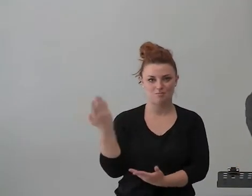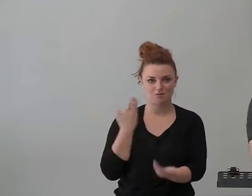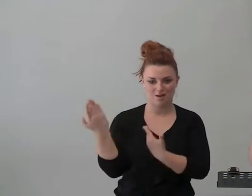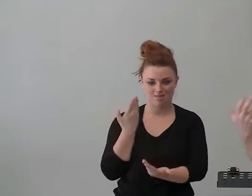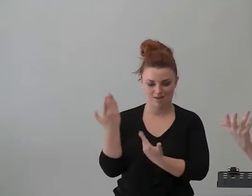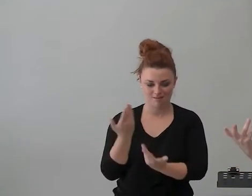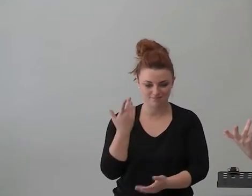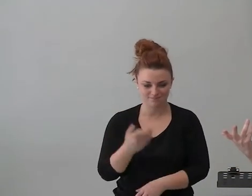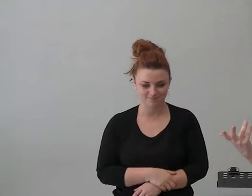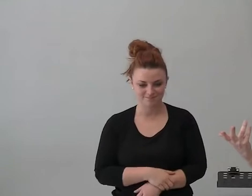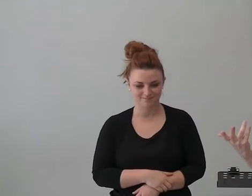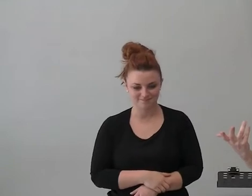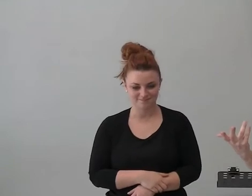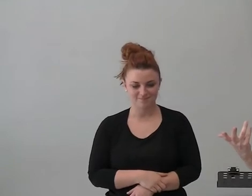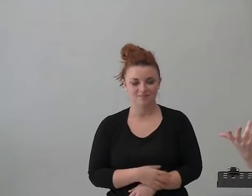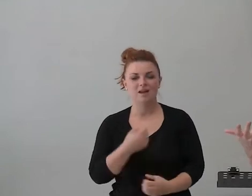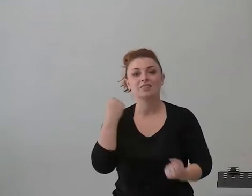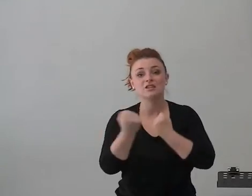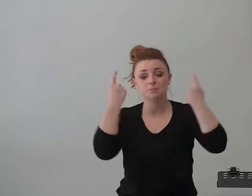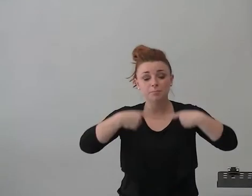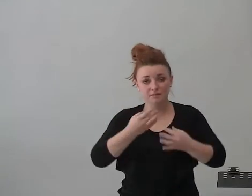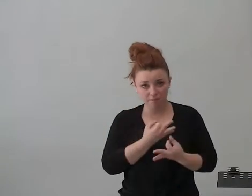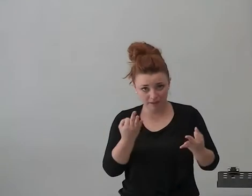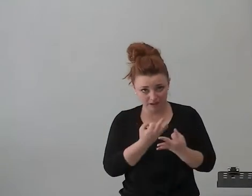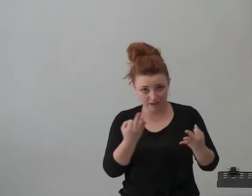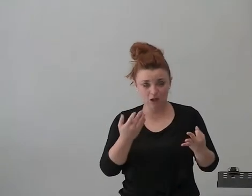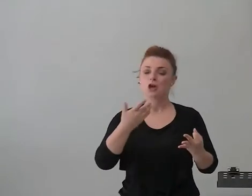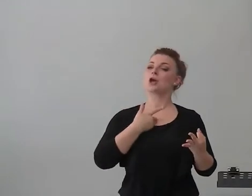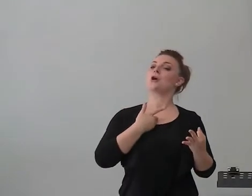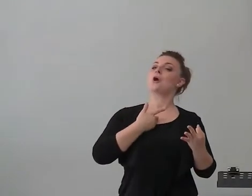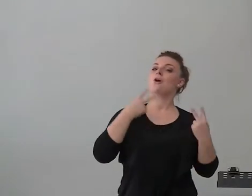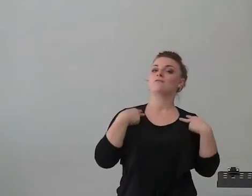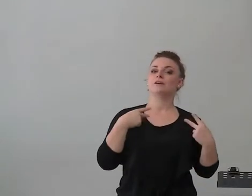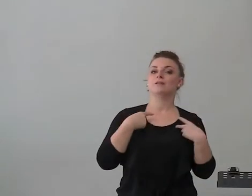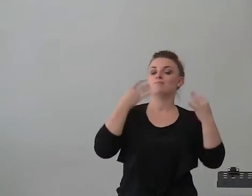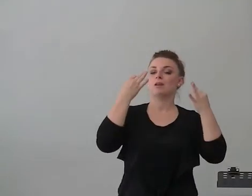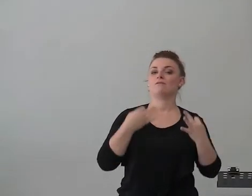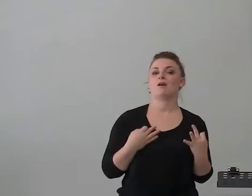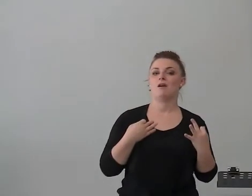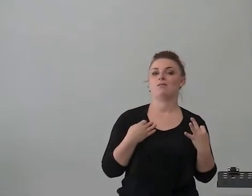E questo è il vostro atteggiamento? Io ho la vita perfetta, sono arrivato.